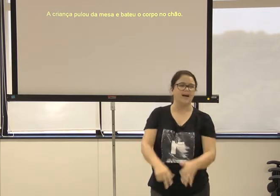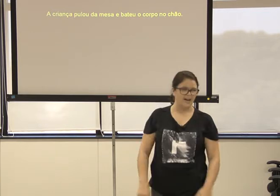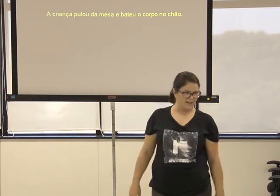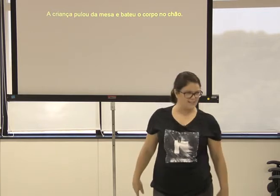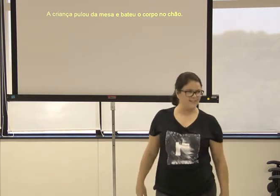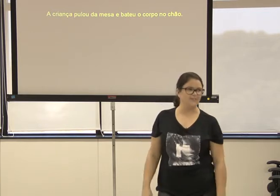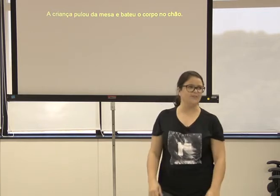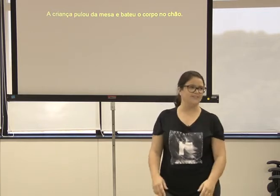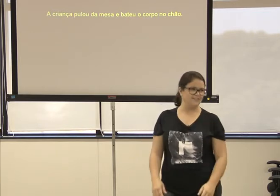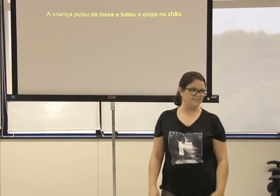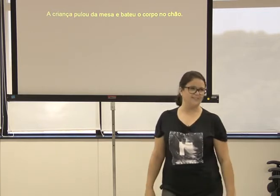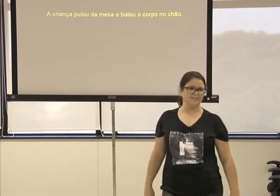Asa delta.